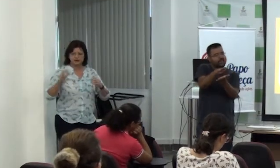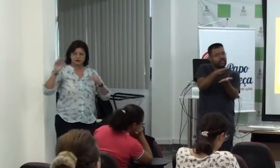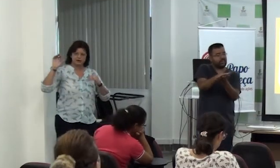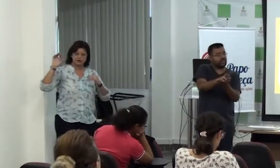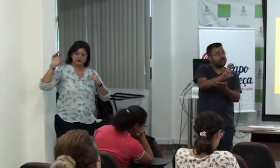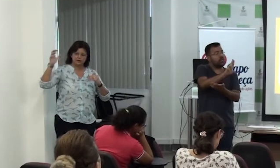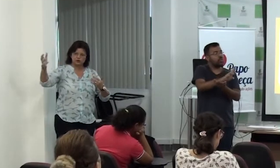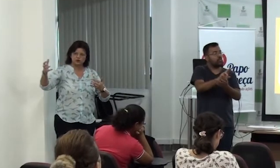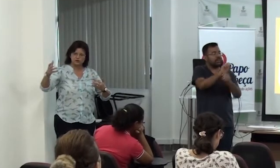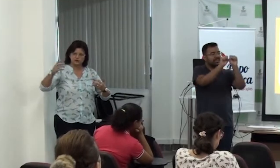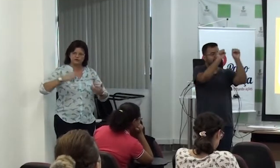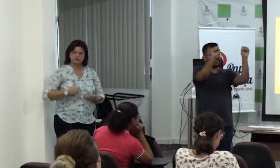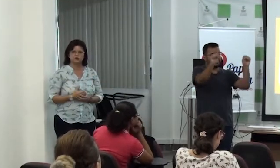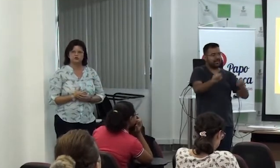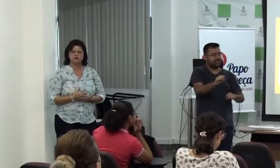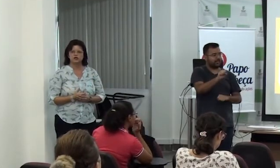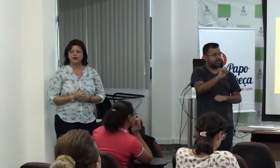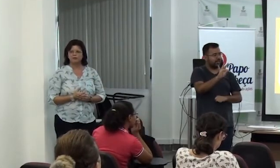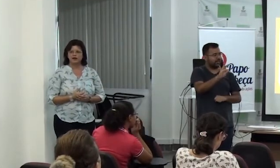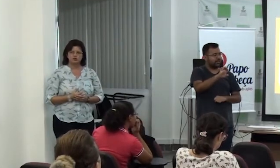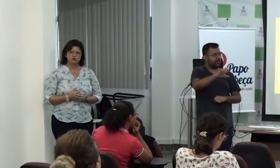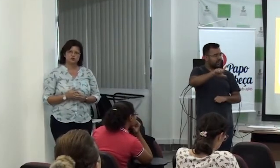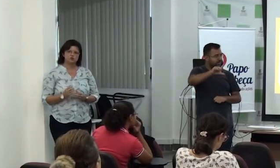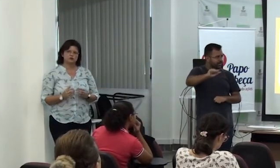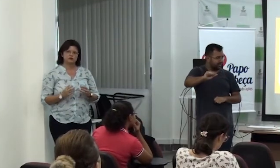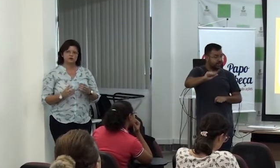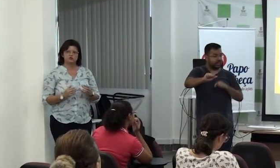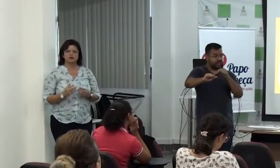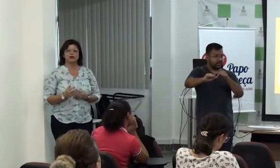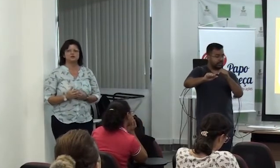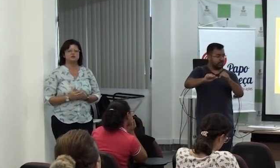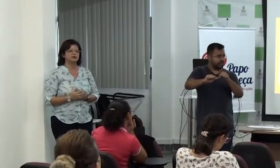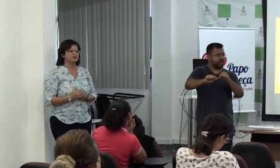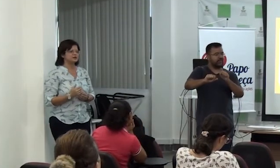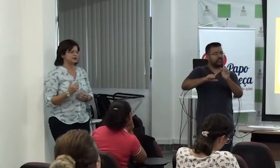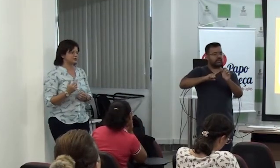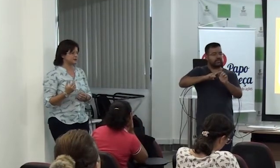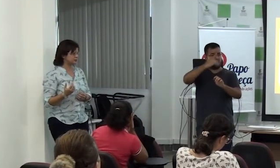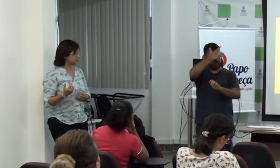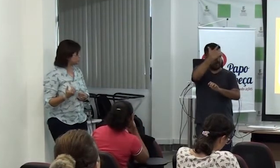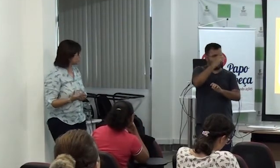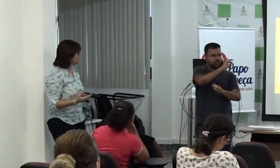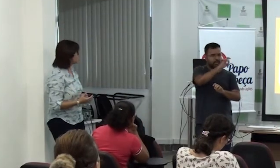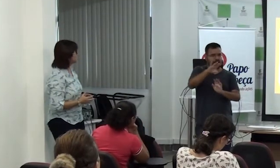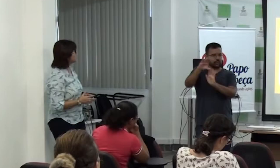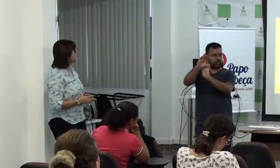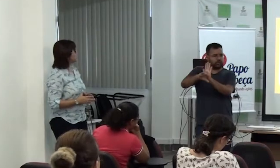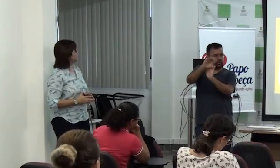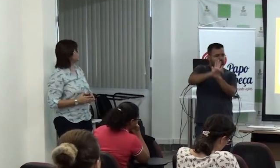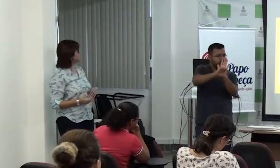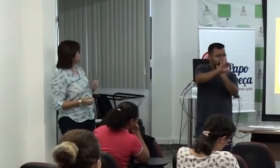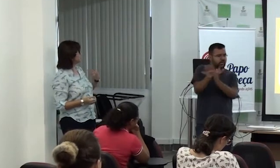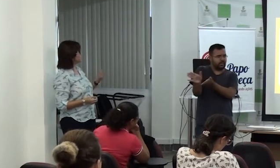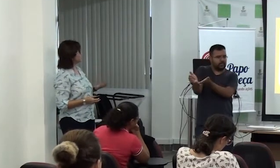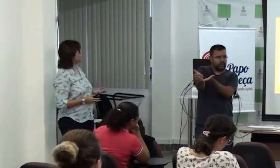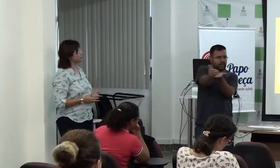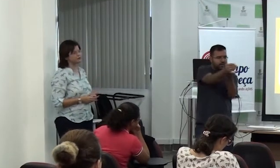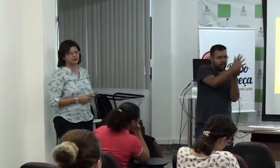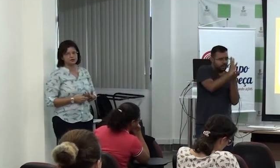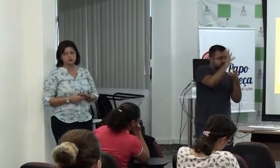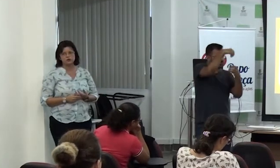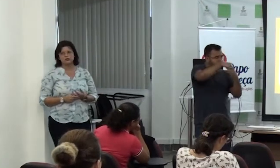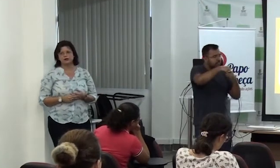Stella, ele captura as informações a partir dos currículos MATIS das pessoas, e a gente fez